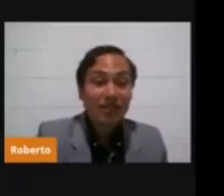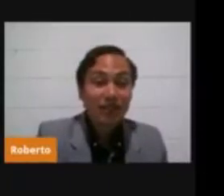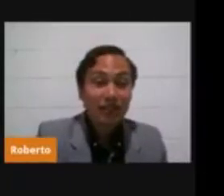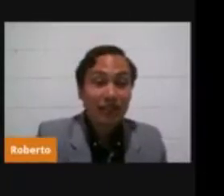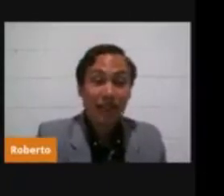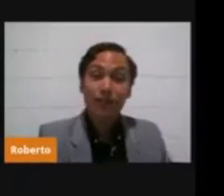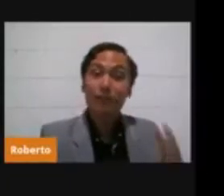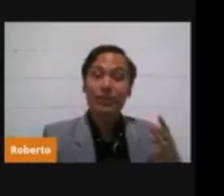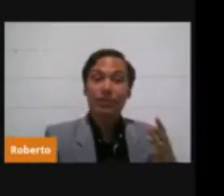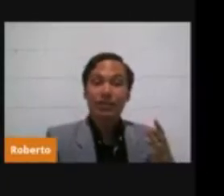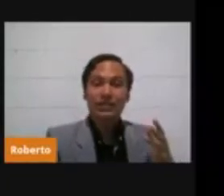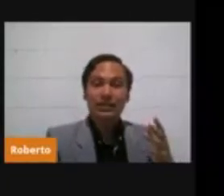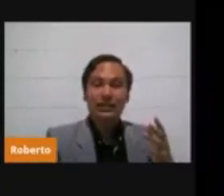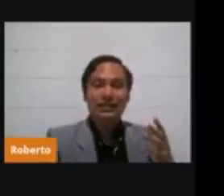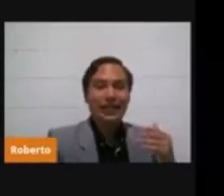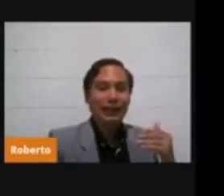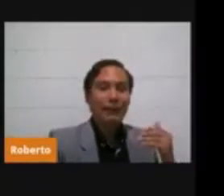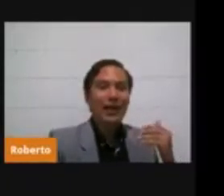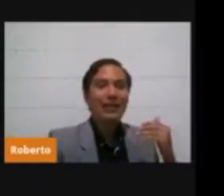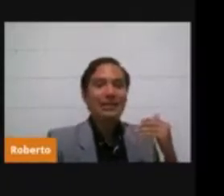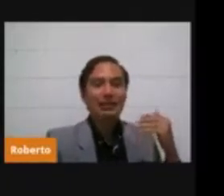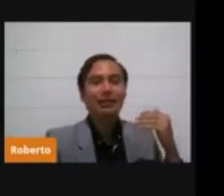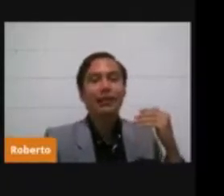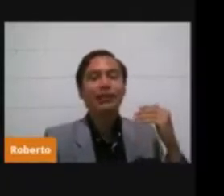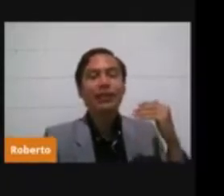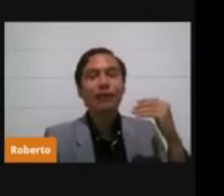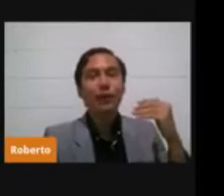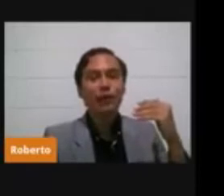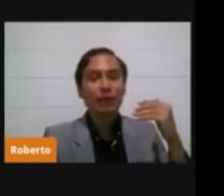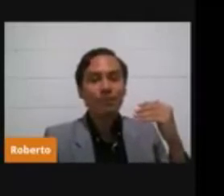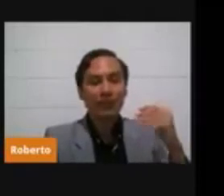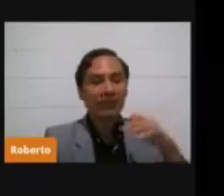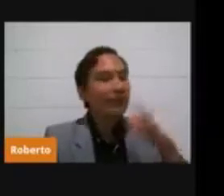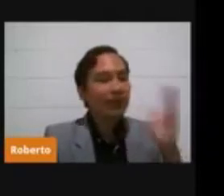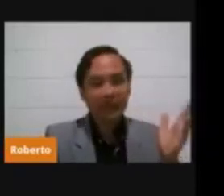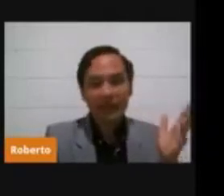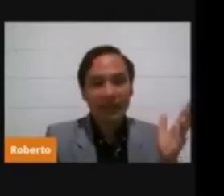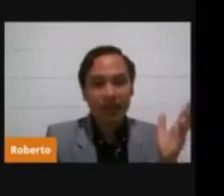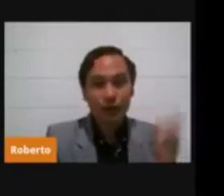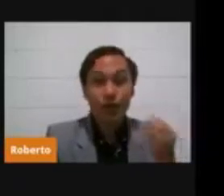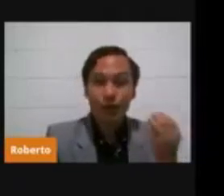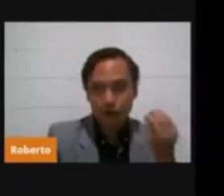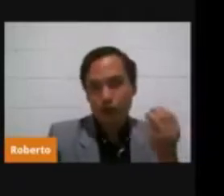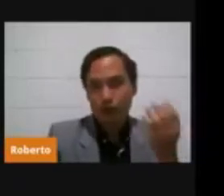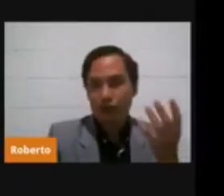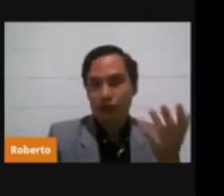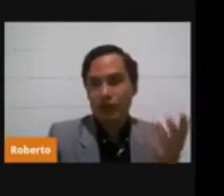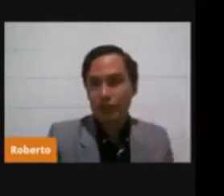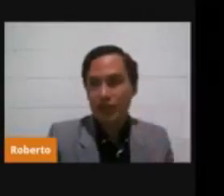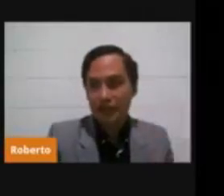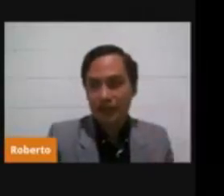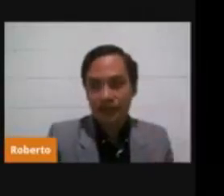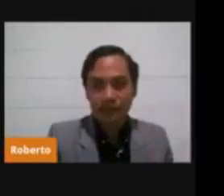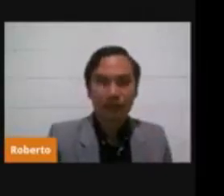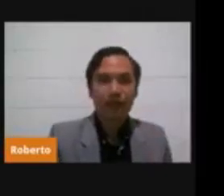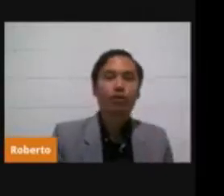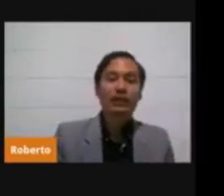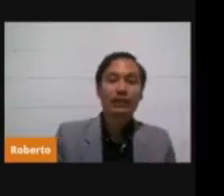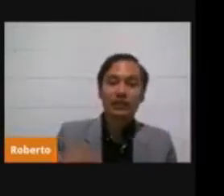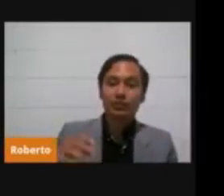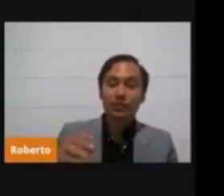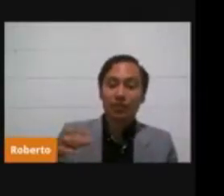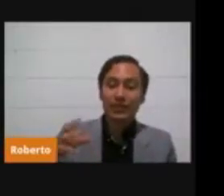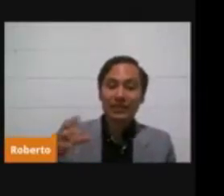podemos mencionar que unas personas se desplazan de una forma diferente a como nosotros lo solemos hacer.